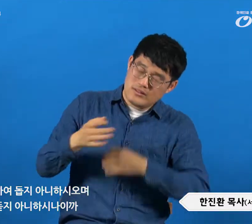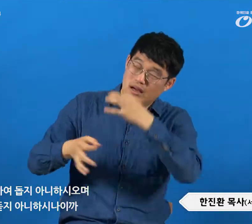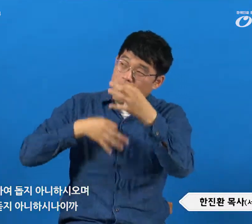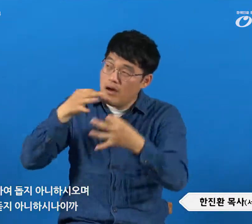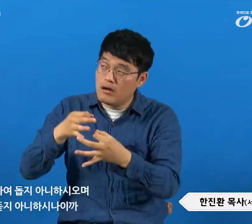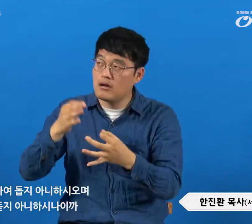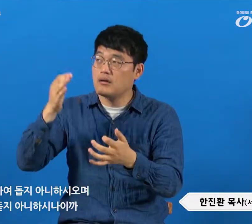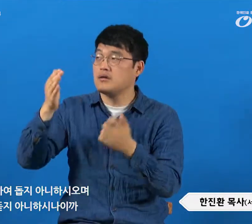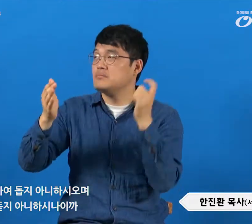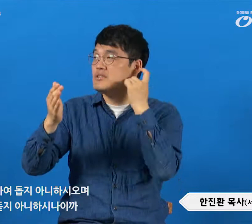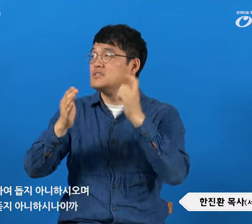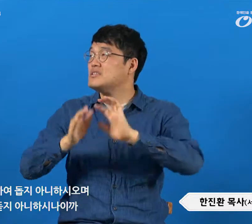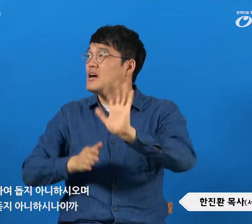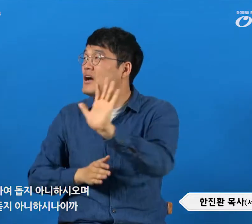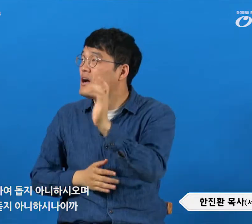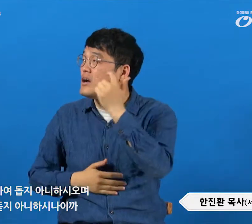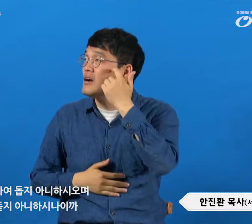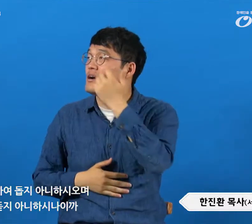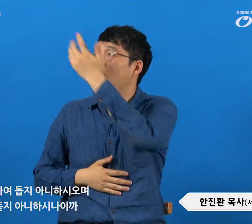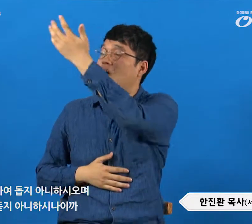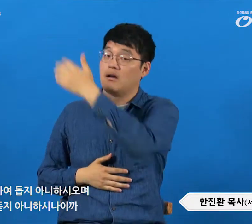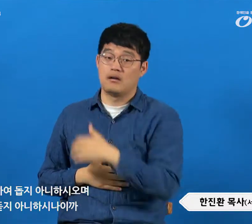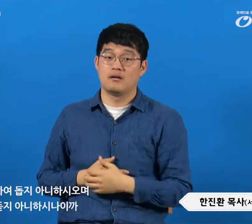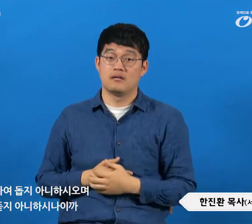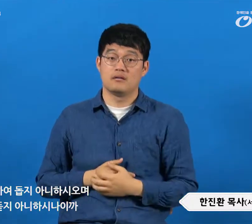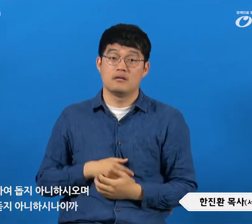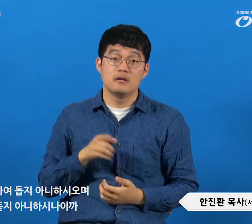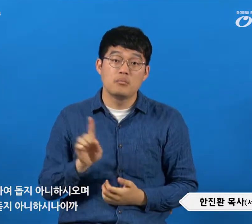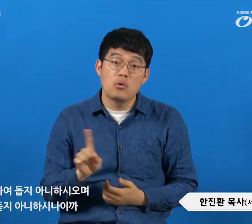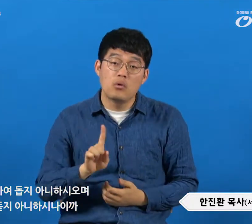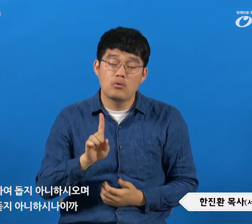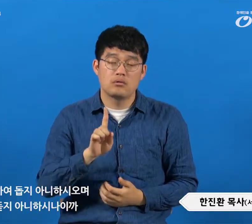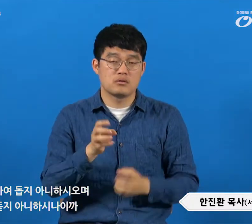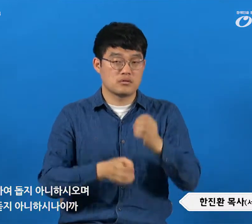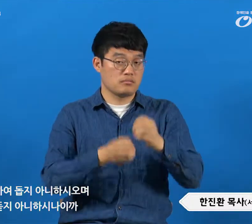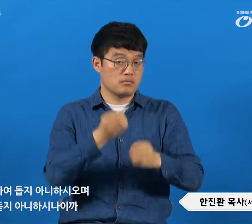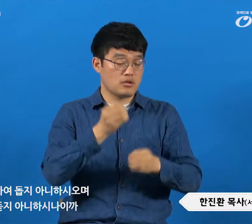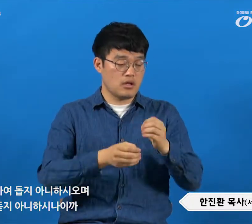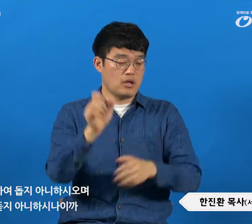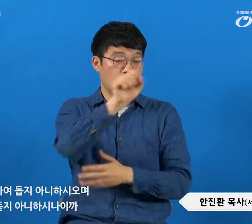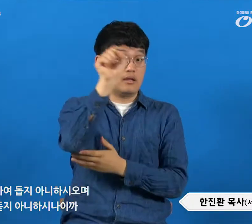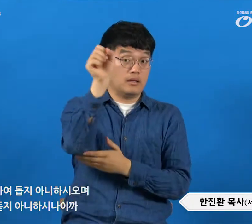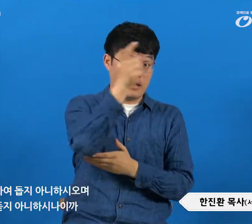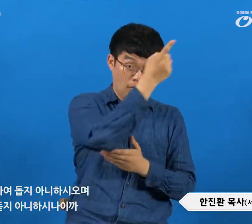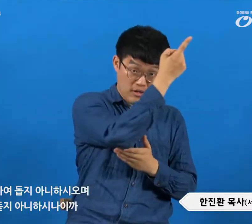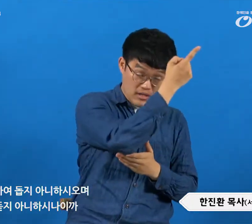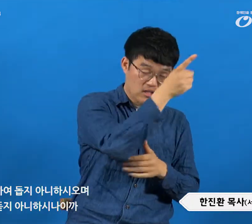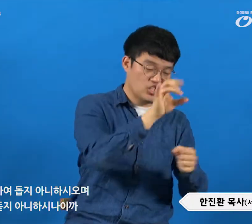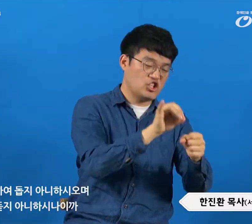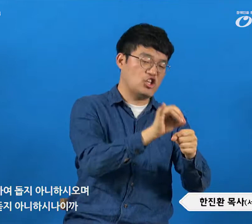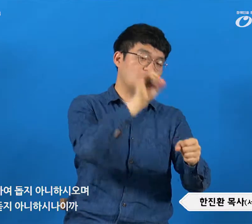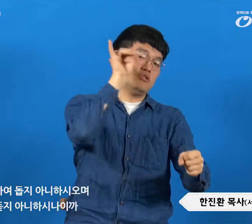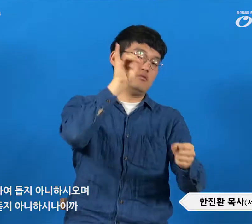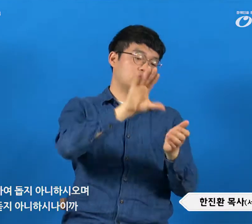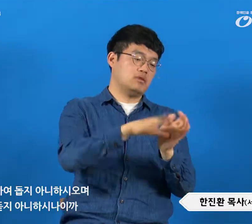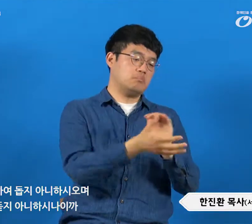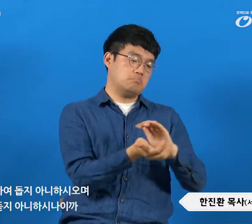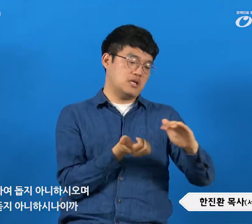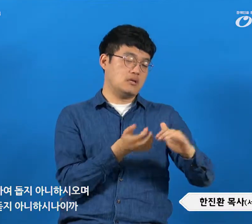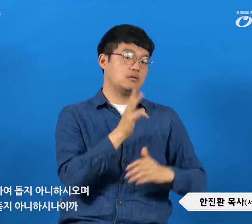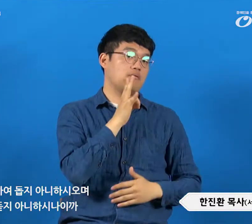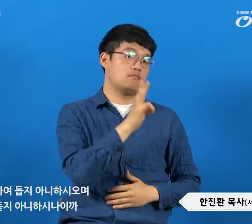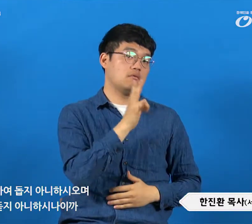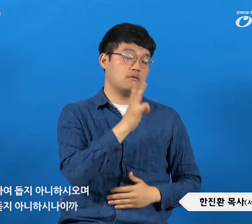아니하시나이까? 이것도 다윗이 1000년 전에 메시아가 이렇게 할 것이라고 예언한